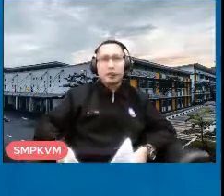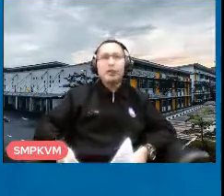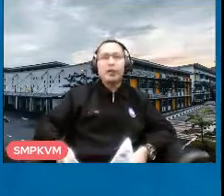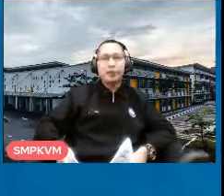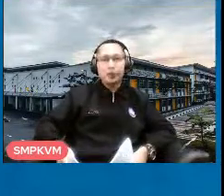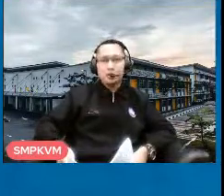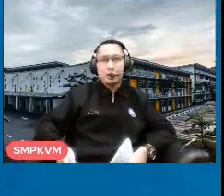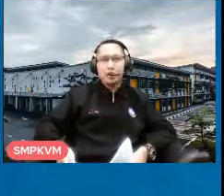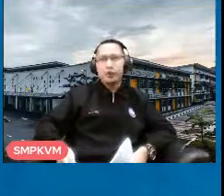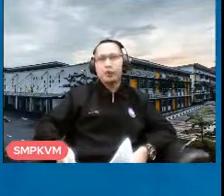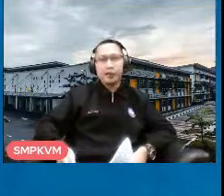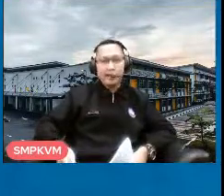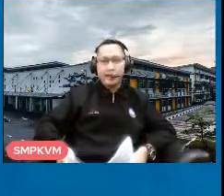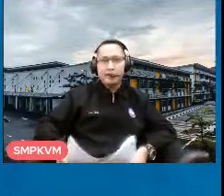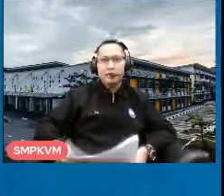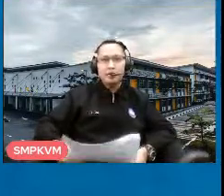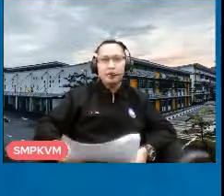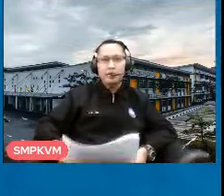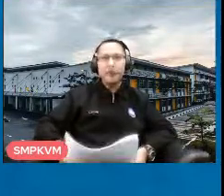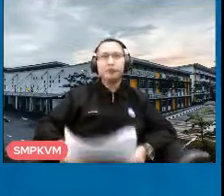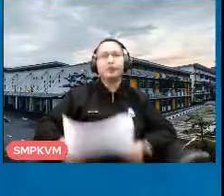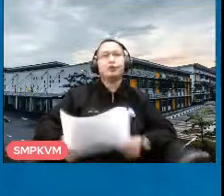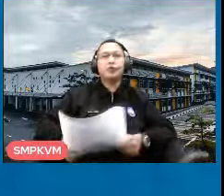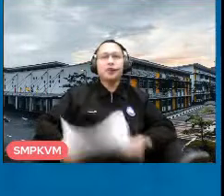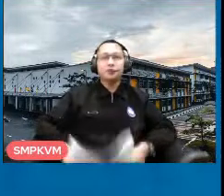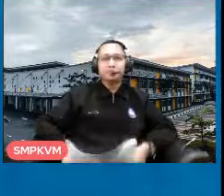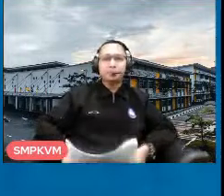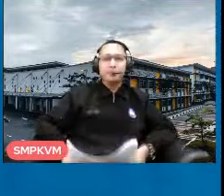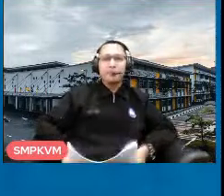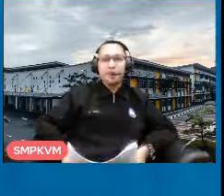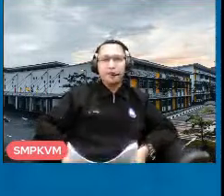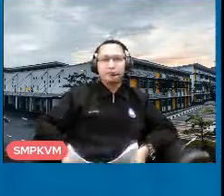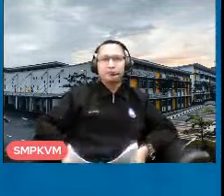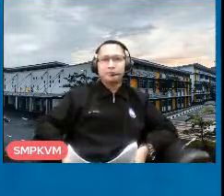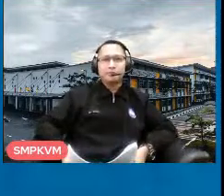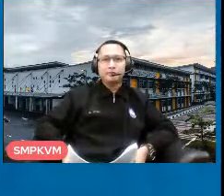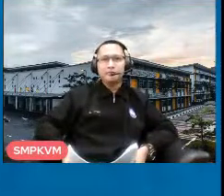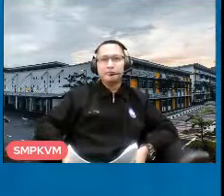garam jadi harimau juga tadi merantai oke seterusnya